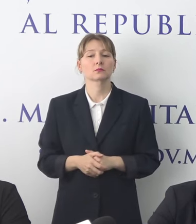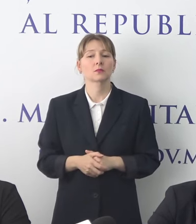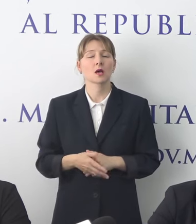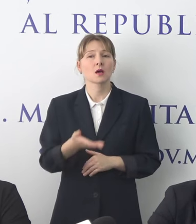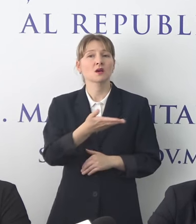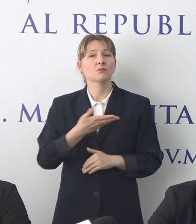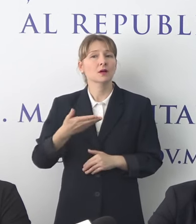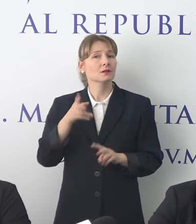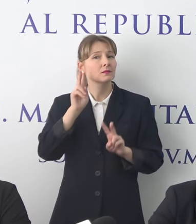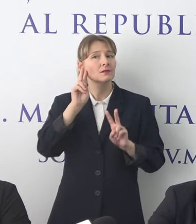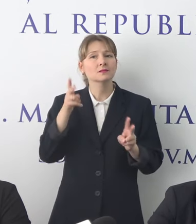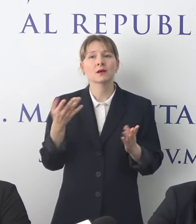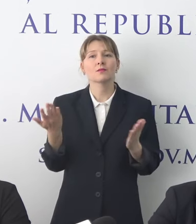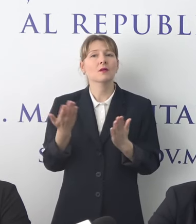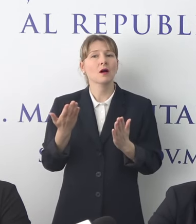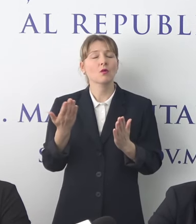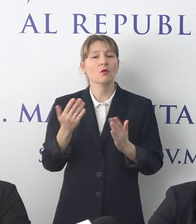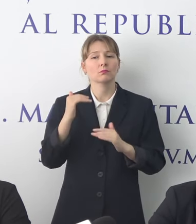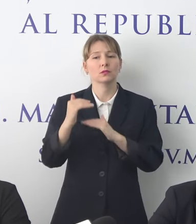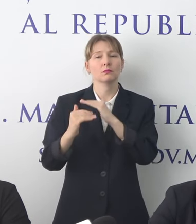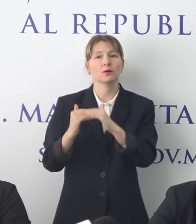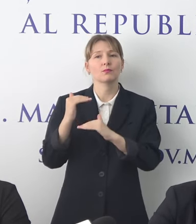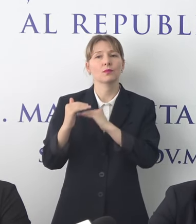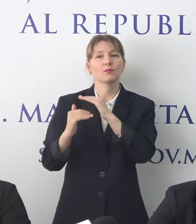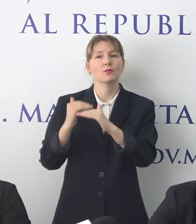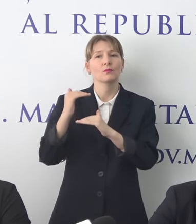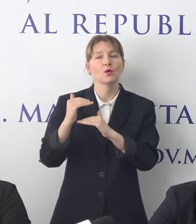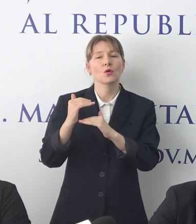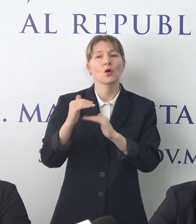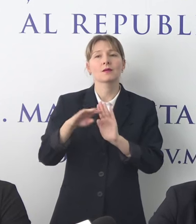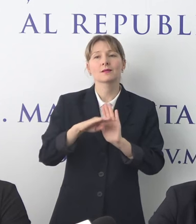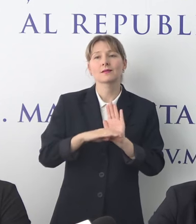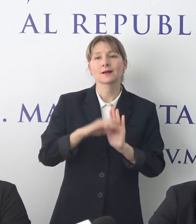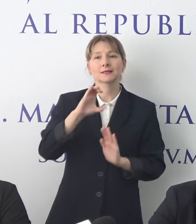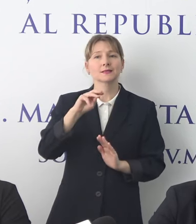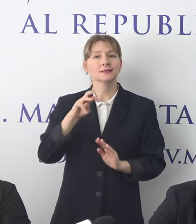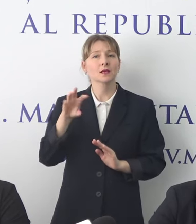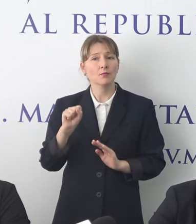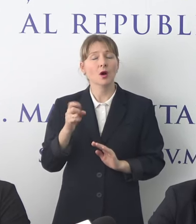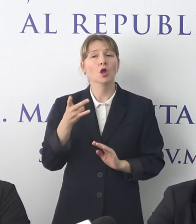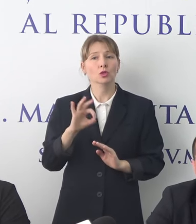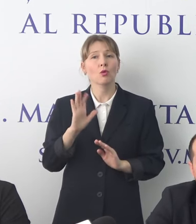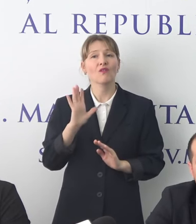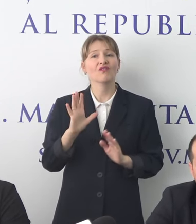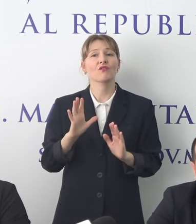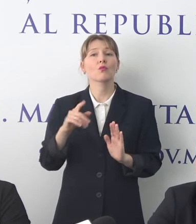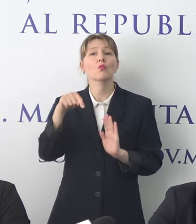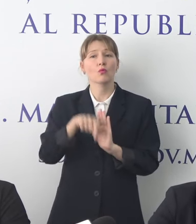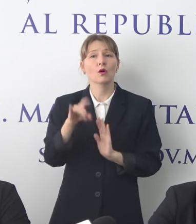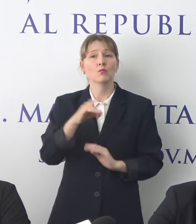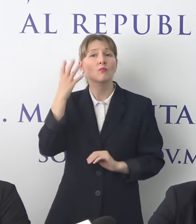Noi nu cunoaștem care este progresul pe care îl are sistemul de protecție a copilului în Republica Moldova în raport cu acești